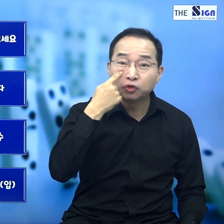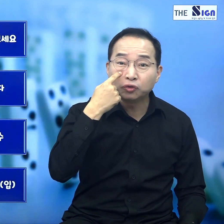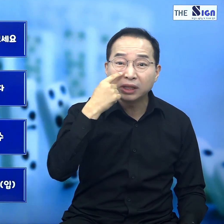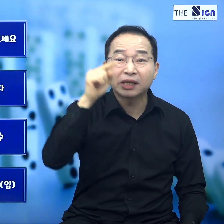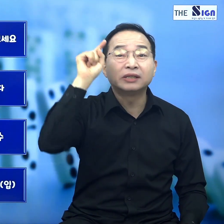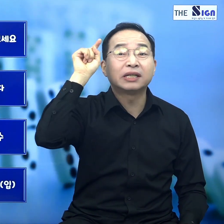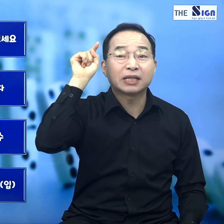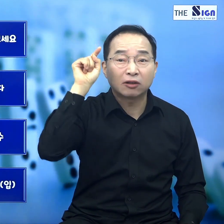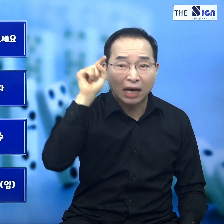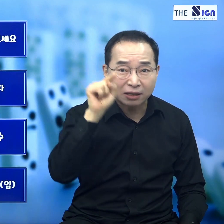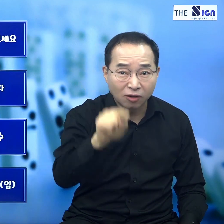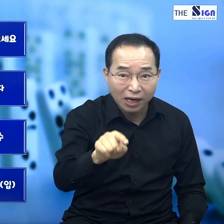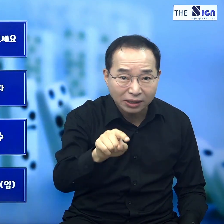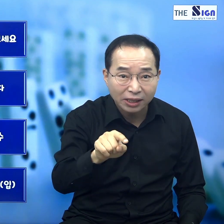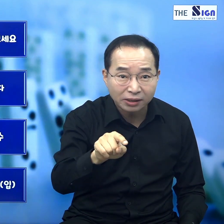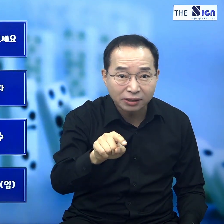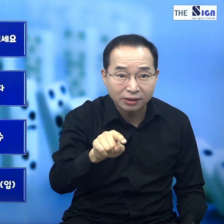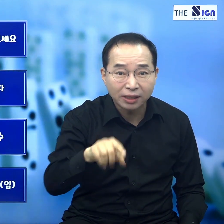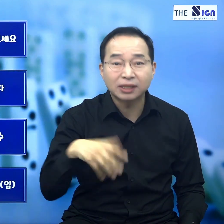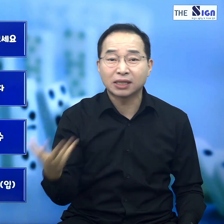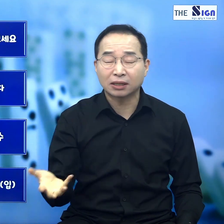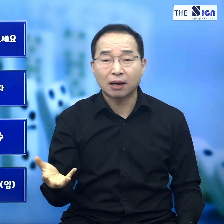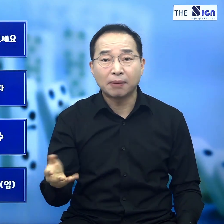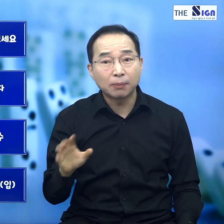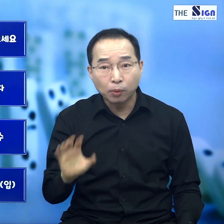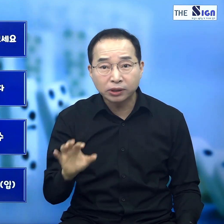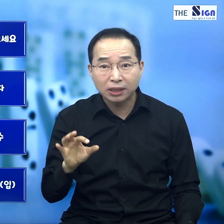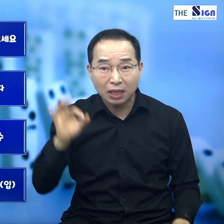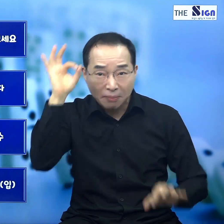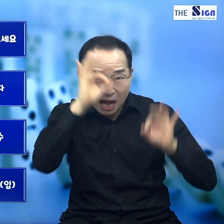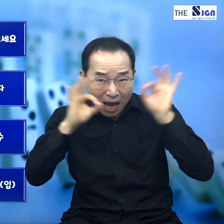눈이 그 대상을 가는 것까지 했을 때 찾았다. 만약 못 찾았다면